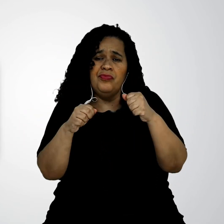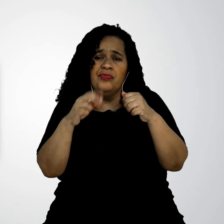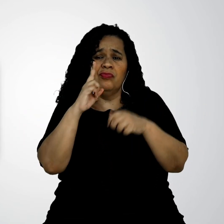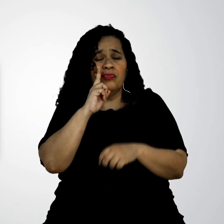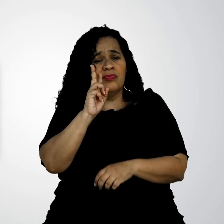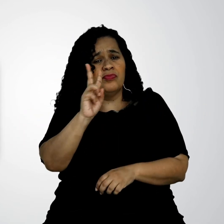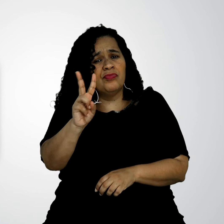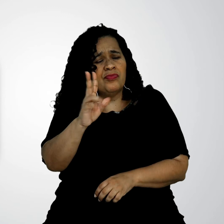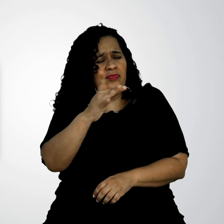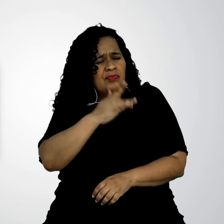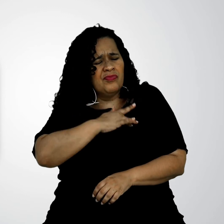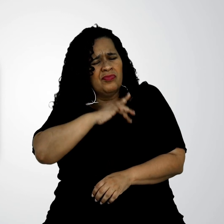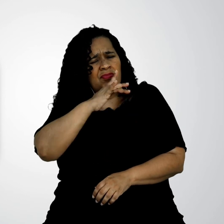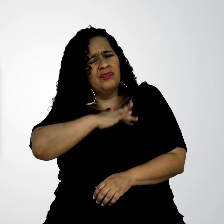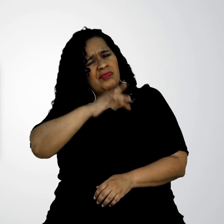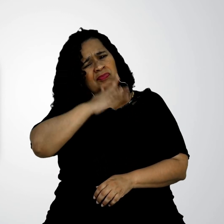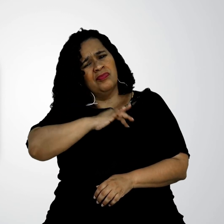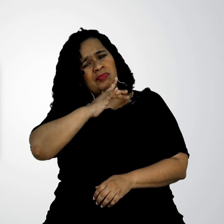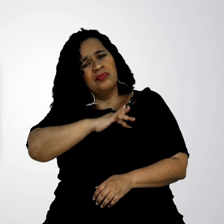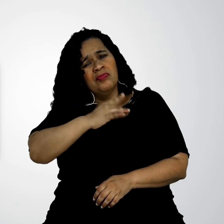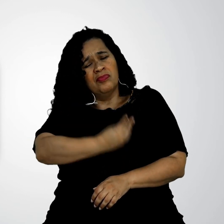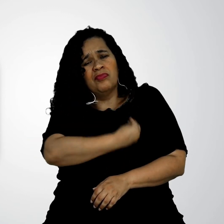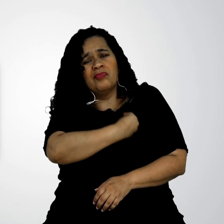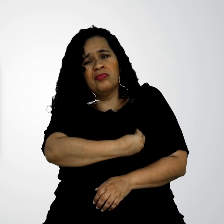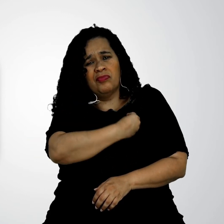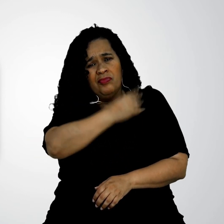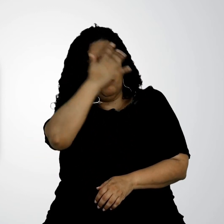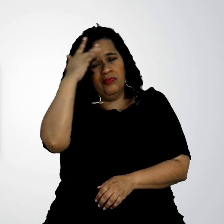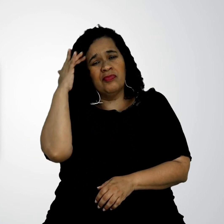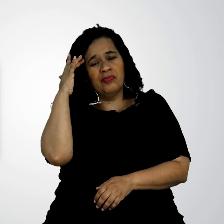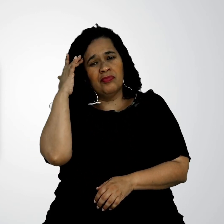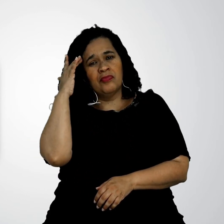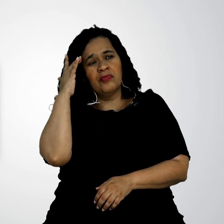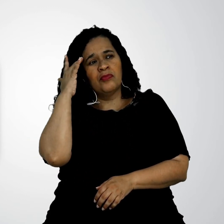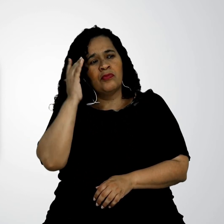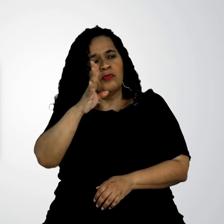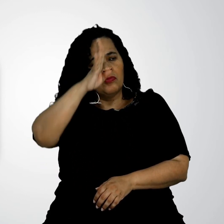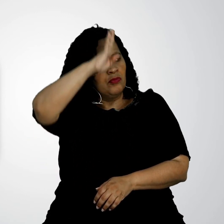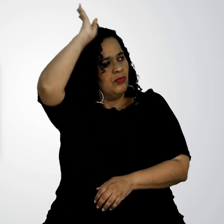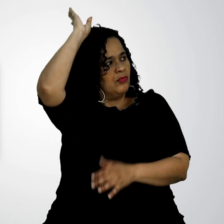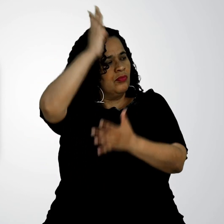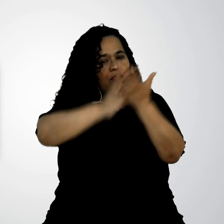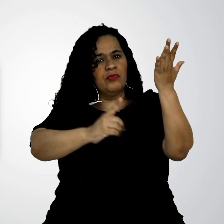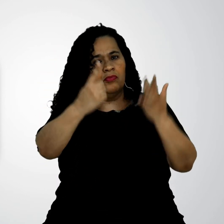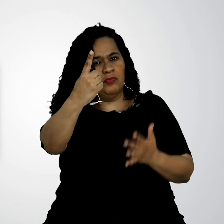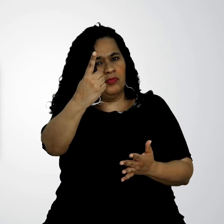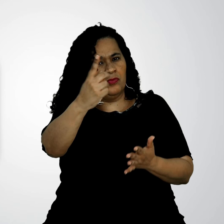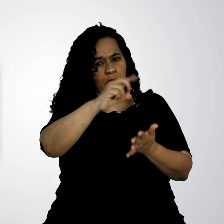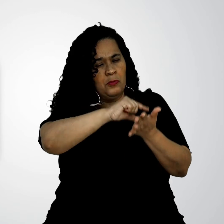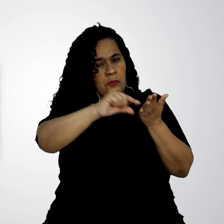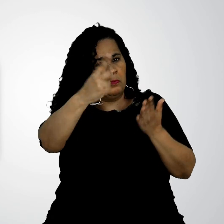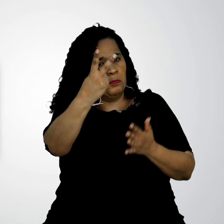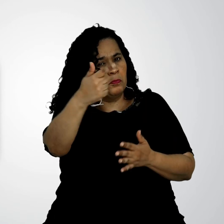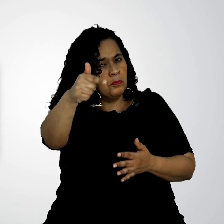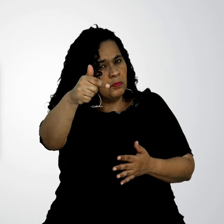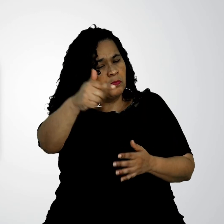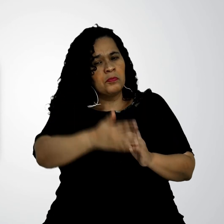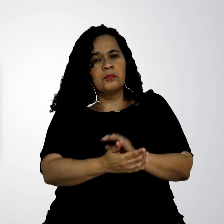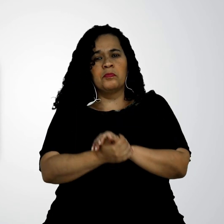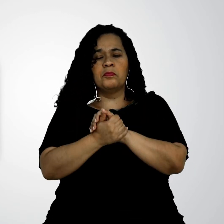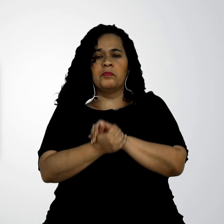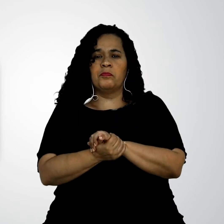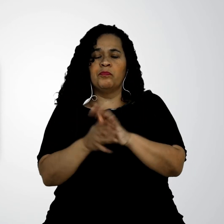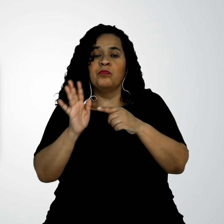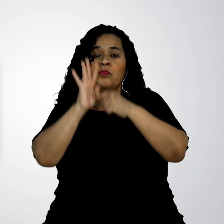de fato, traz dor, sofrimento. Em versículo 27 de Romanos 1, Paulo diz assim, né? Os homens abandonaram